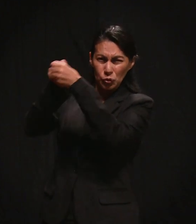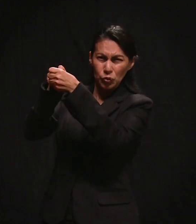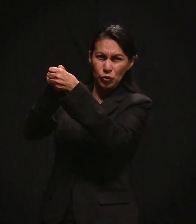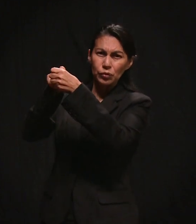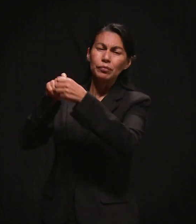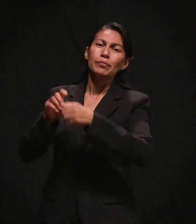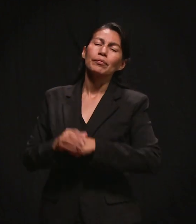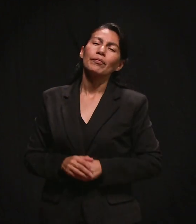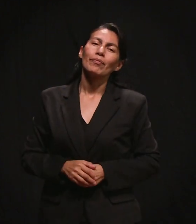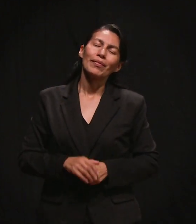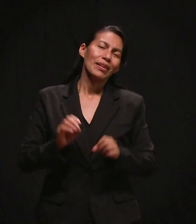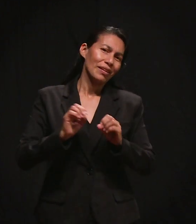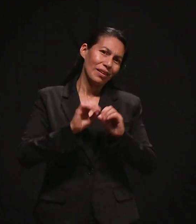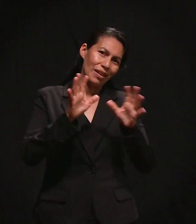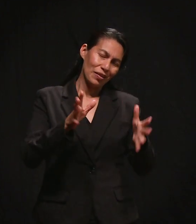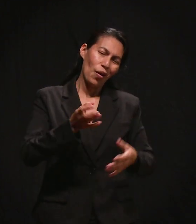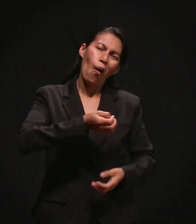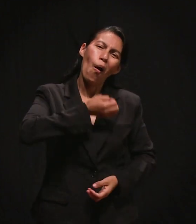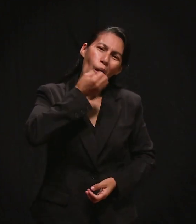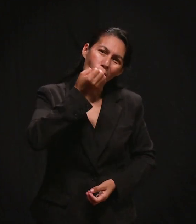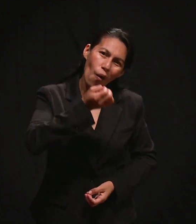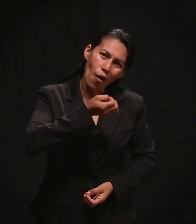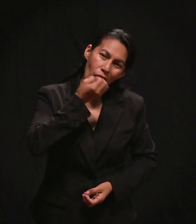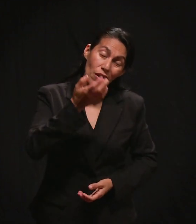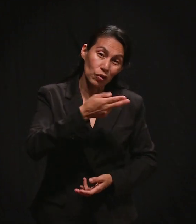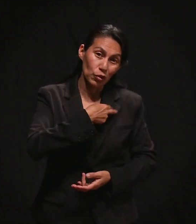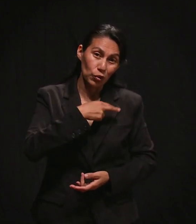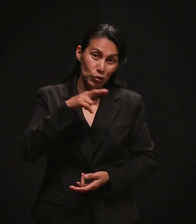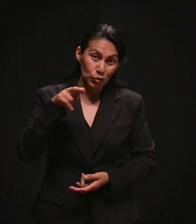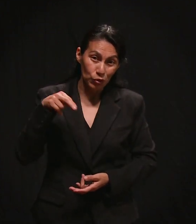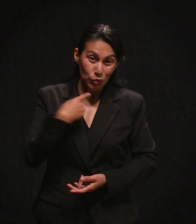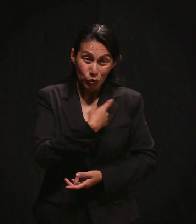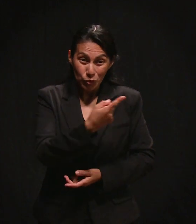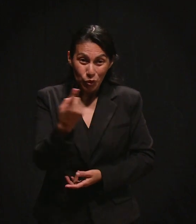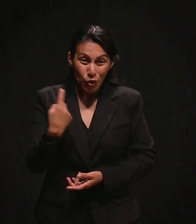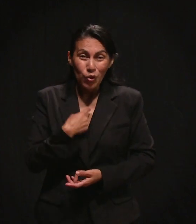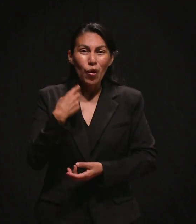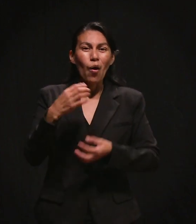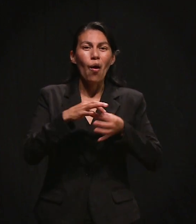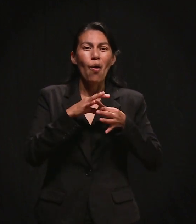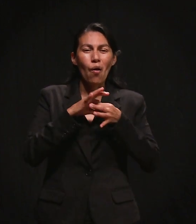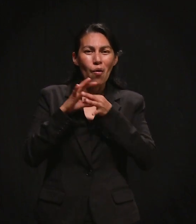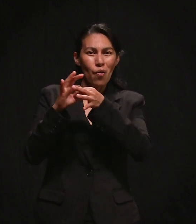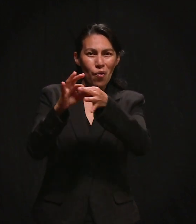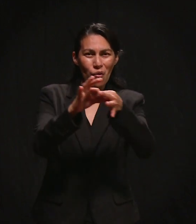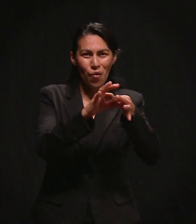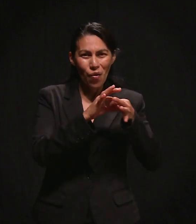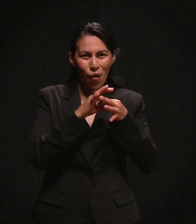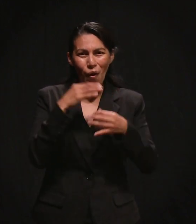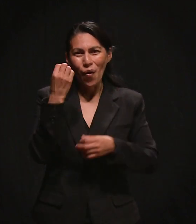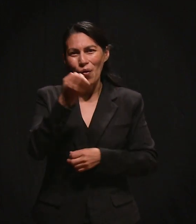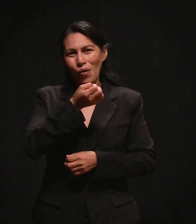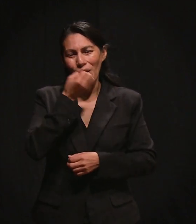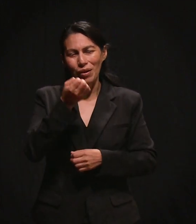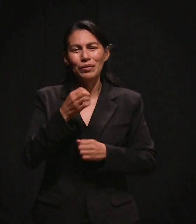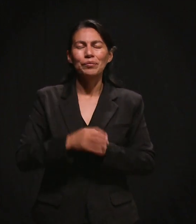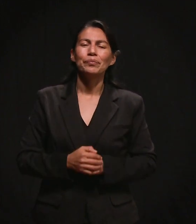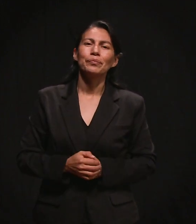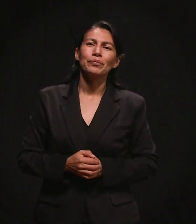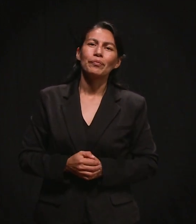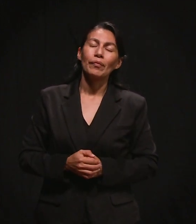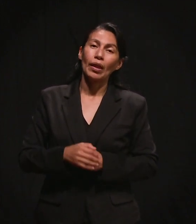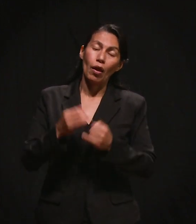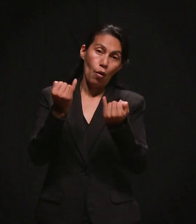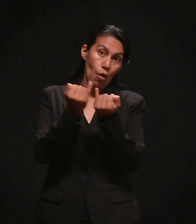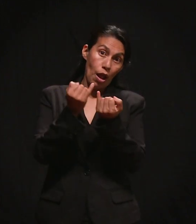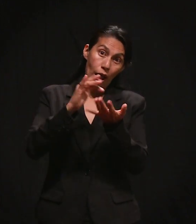de Dios. Lo vamos a hacer, nos unimos a esta oración contigo. También les agradezco a Dios